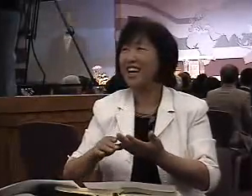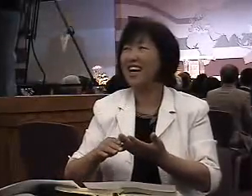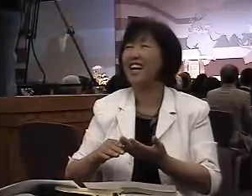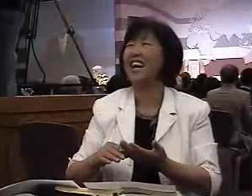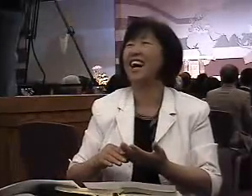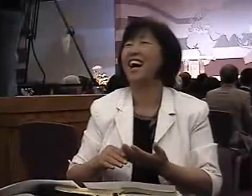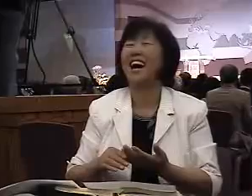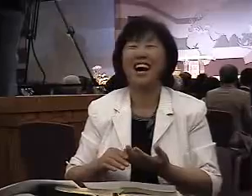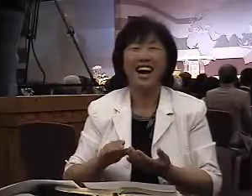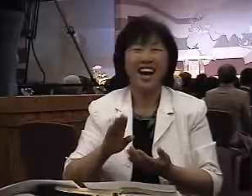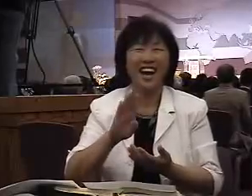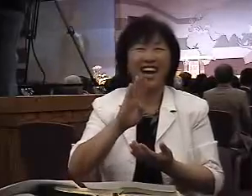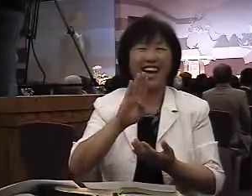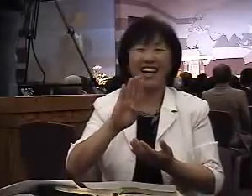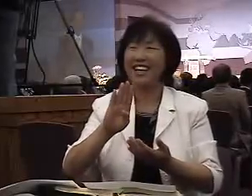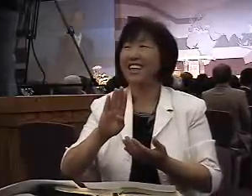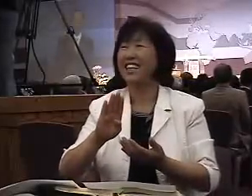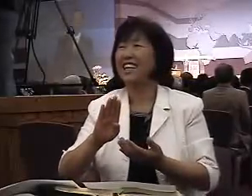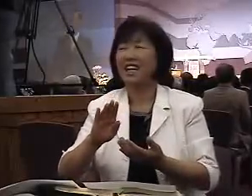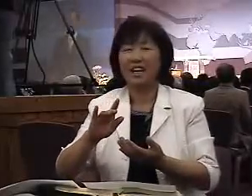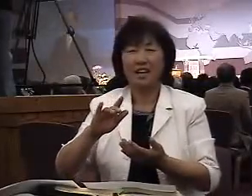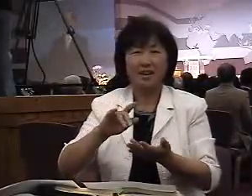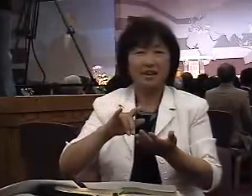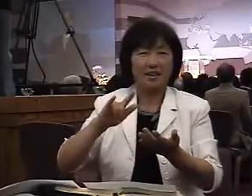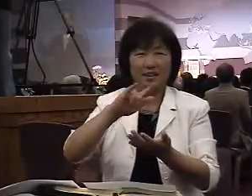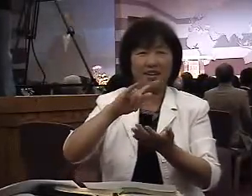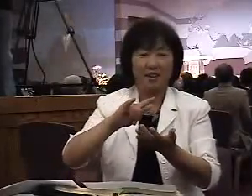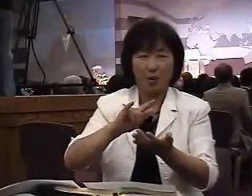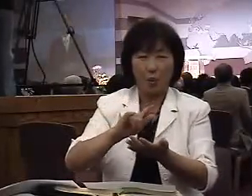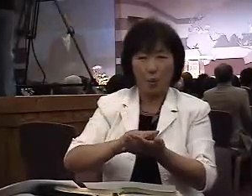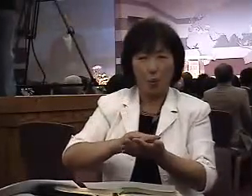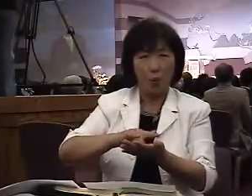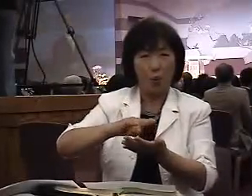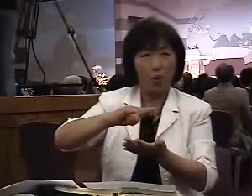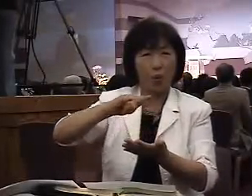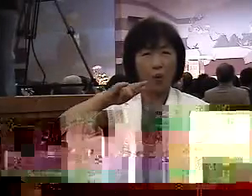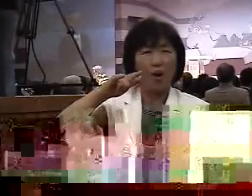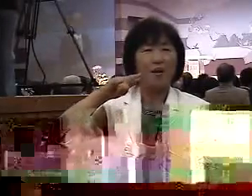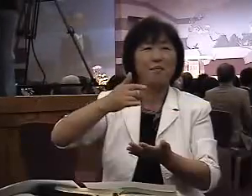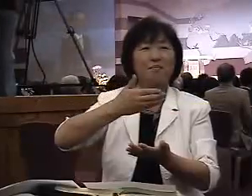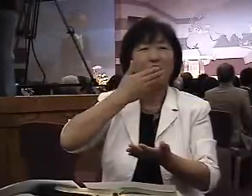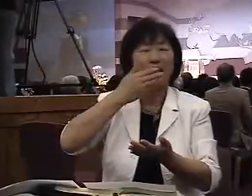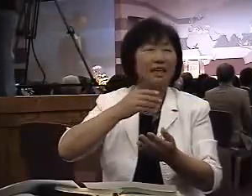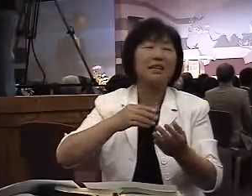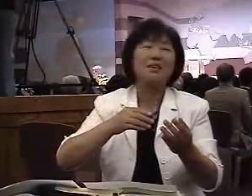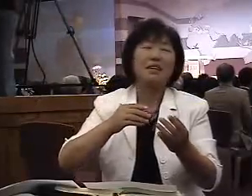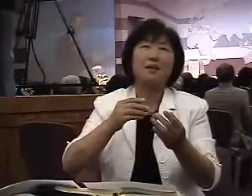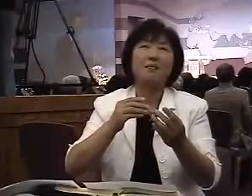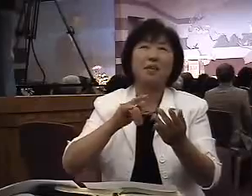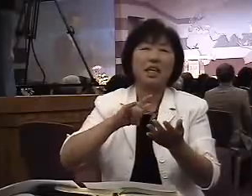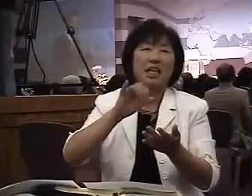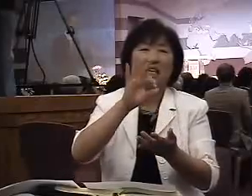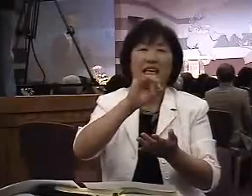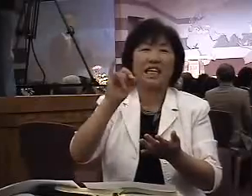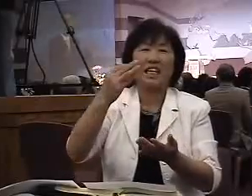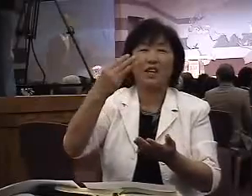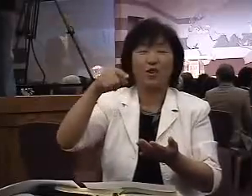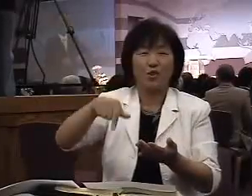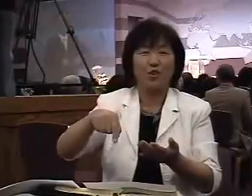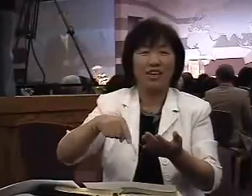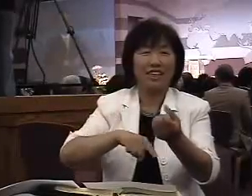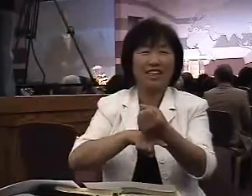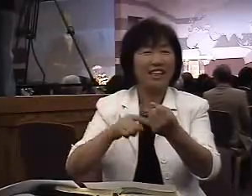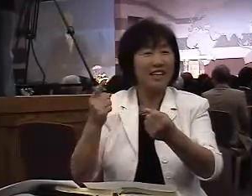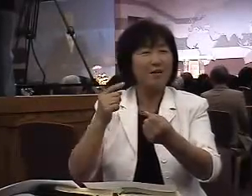밥상입니까? 모르겠어요. 비행기가 어느 정도 그 이륙한 다음에 그 어느 정도 그 안전이